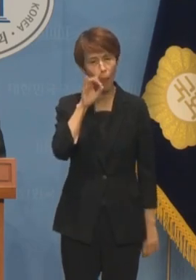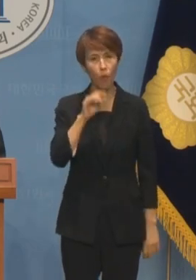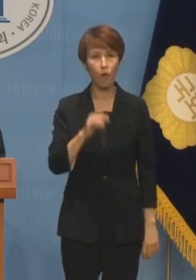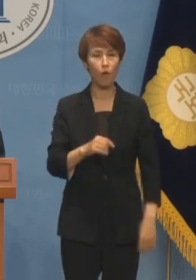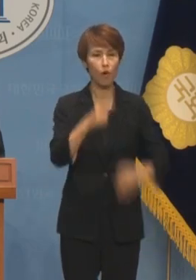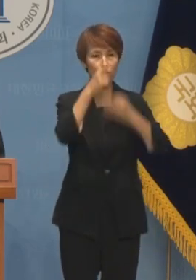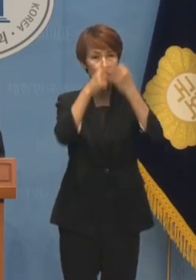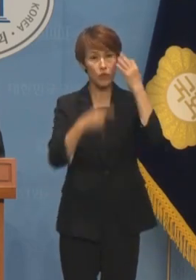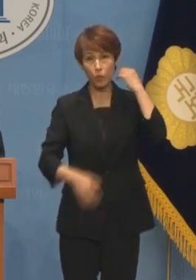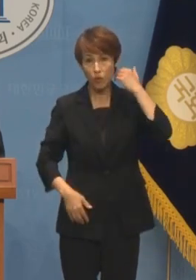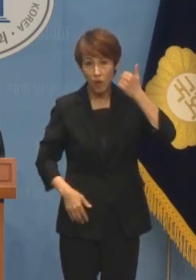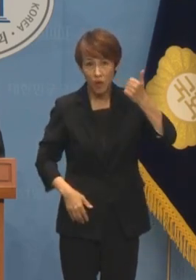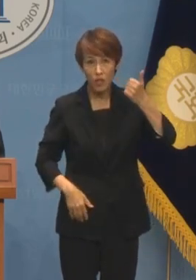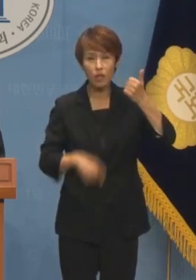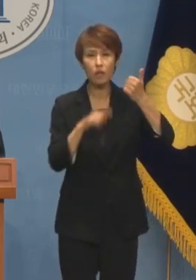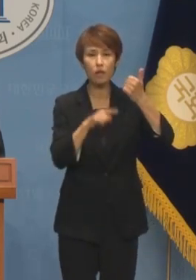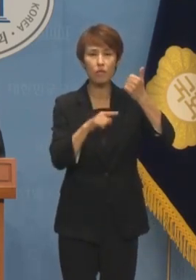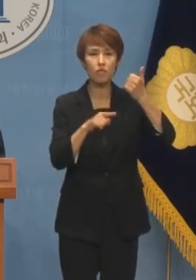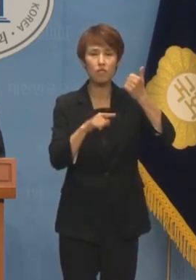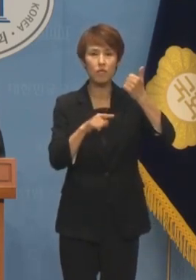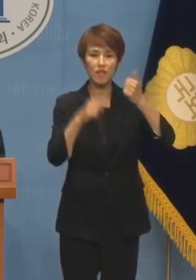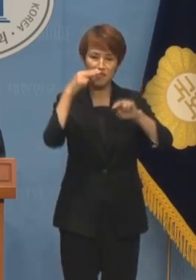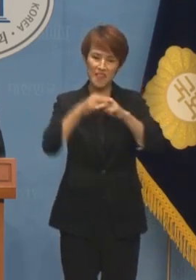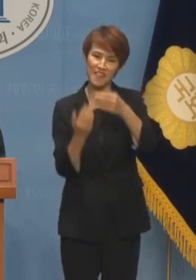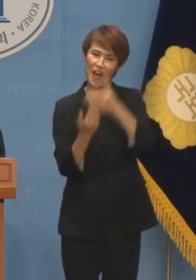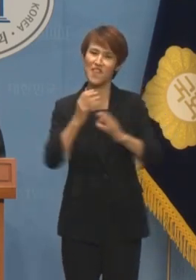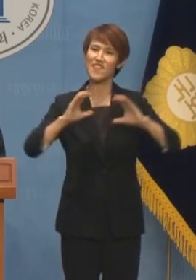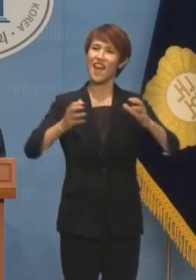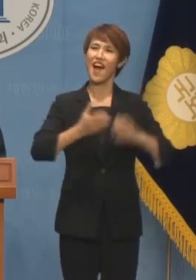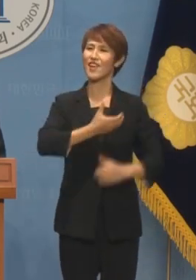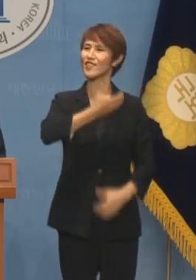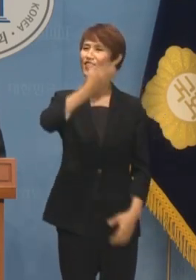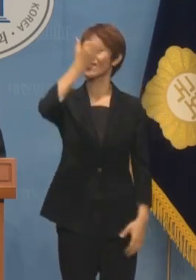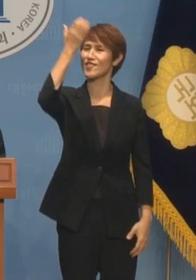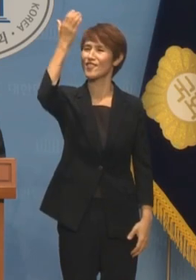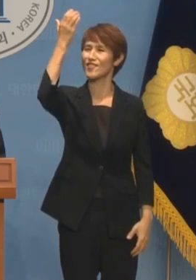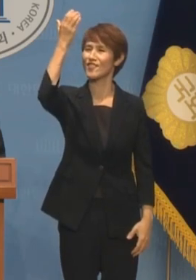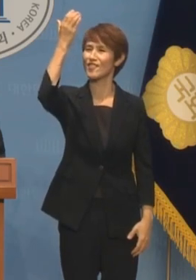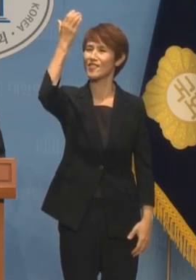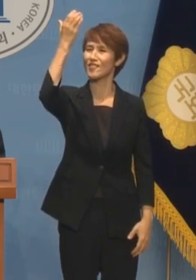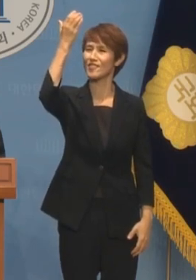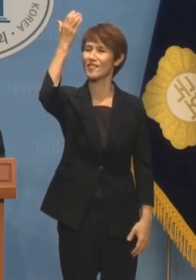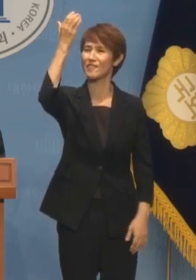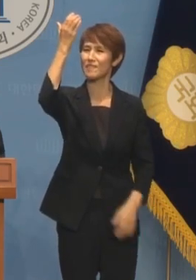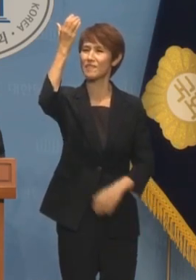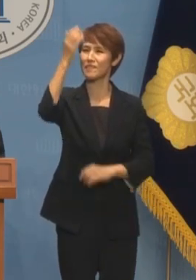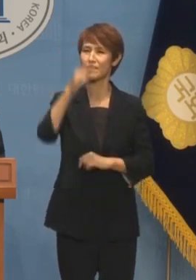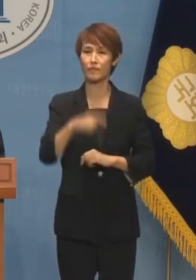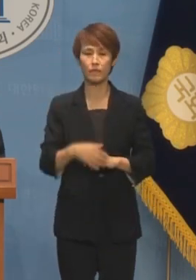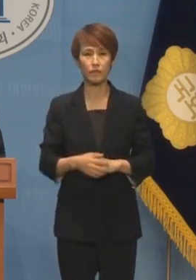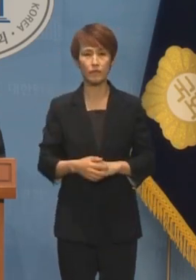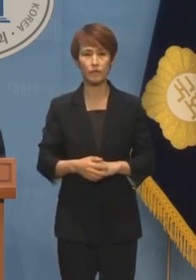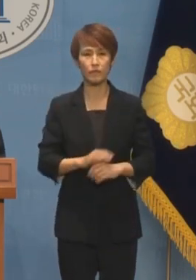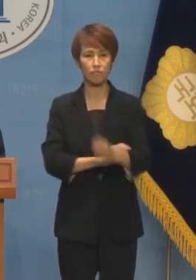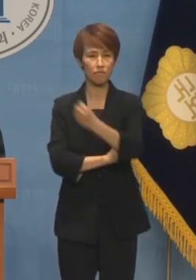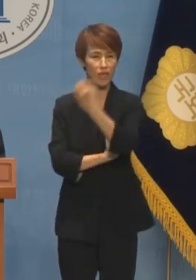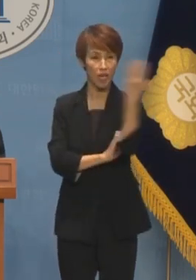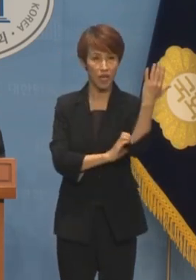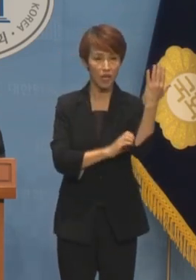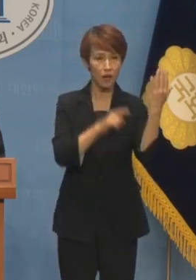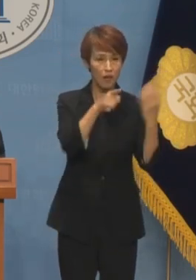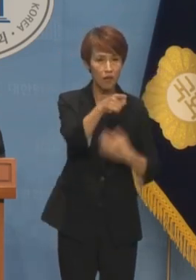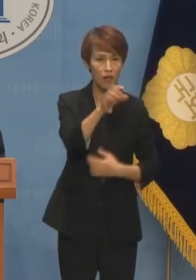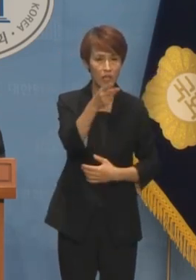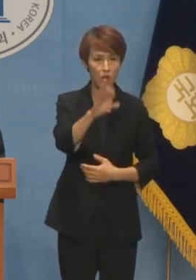윤 대통령이 팔고 있는 산유국의 꿈 대열에 앞장선 한 언론은 영일만